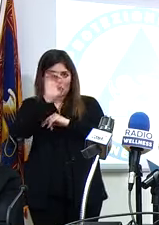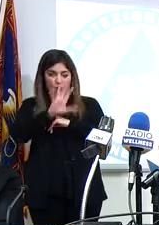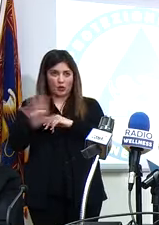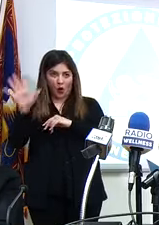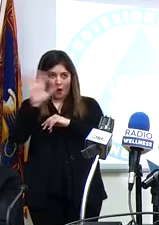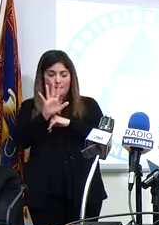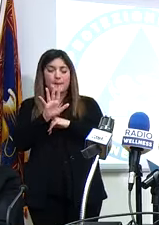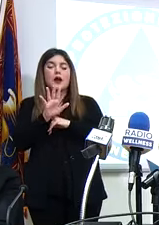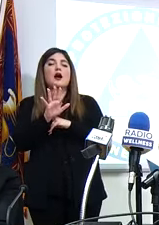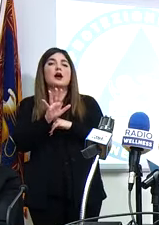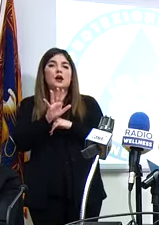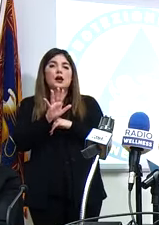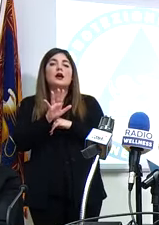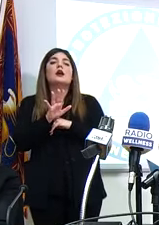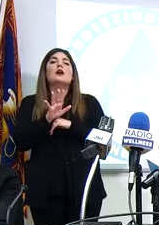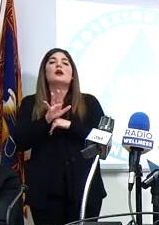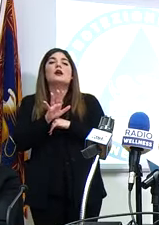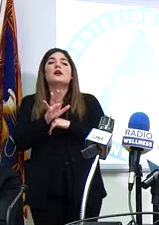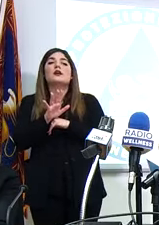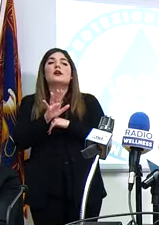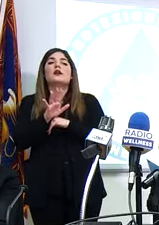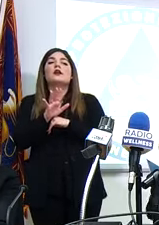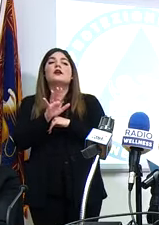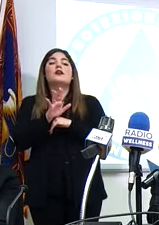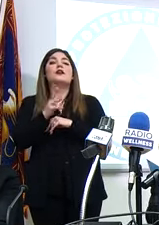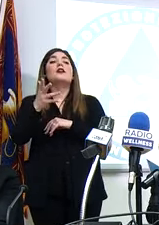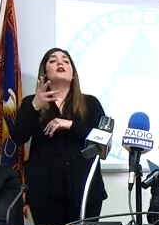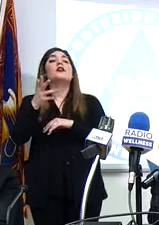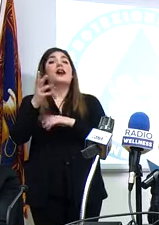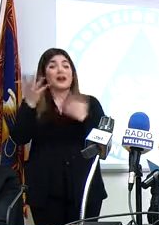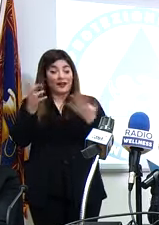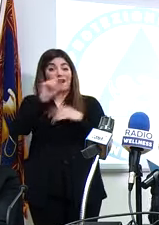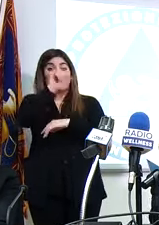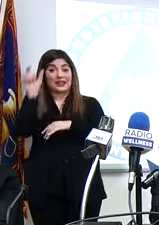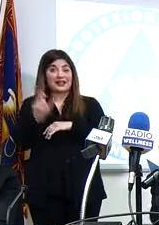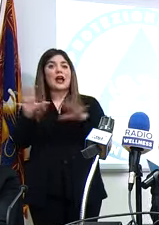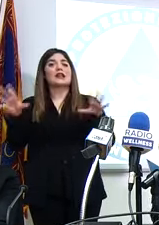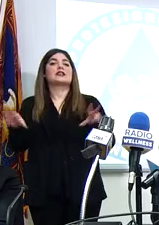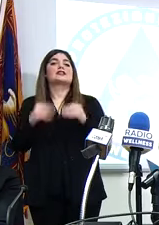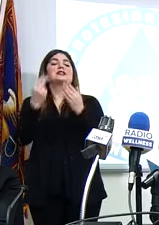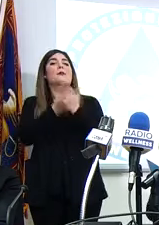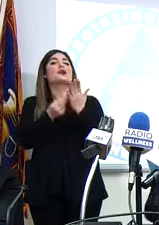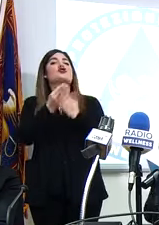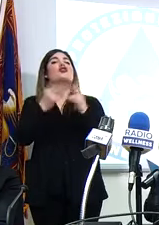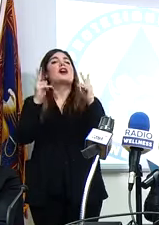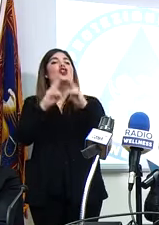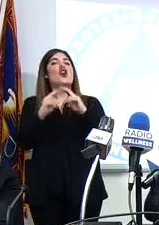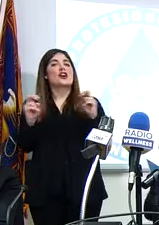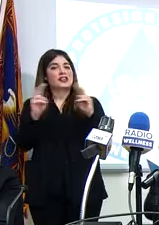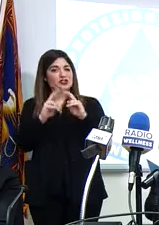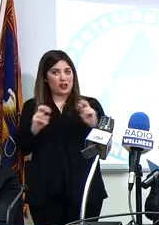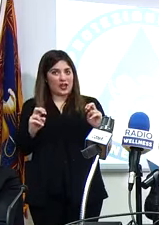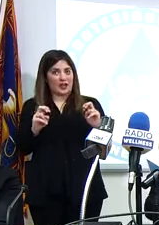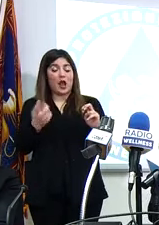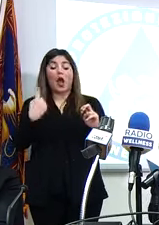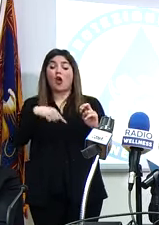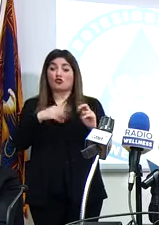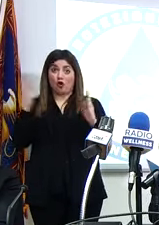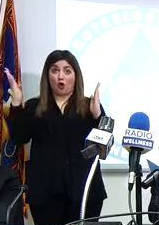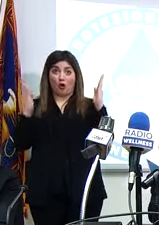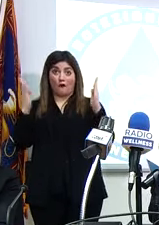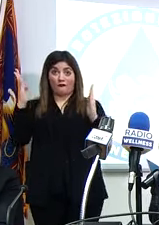li ha autorizzati gli Stati Uniti, l'FDA, l'Italia partirà con un progetto di ricerca, confronteremo Lilly e